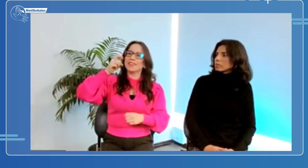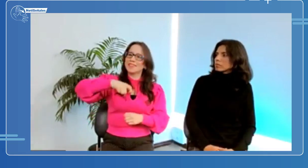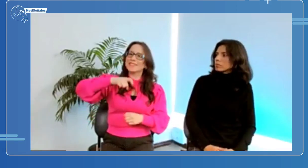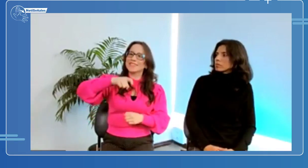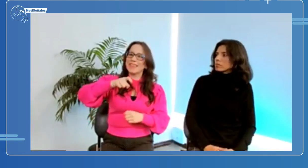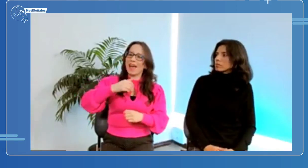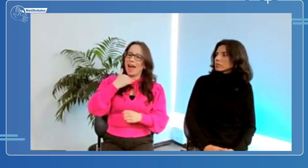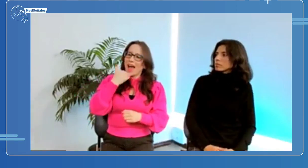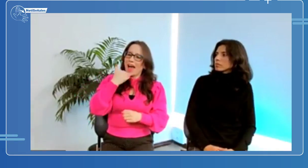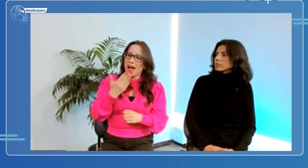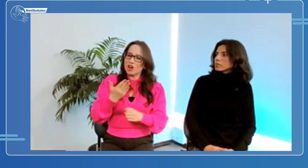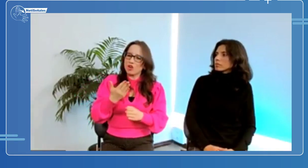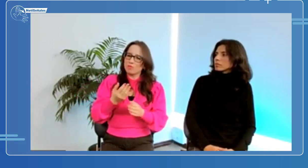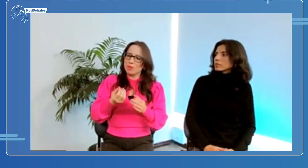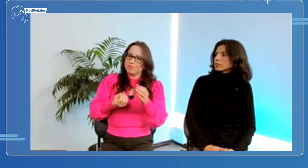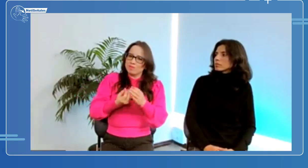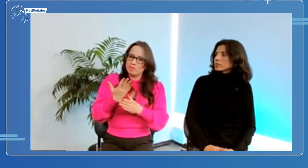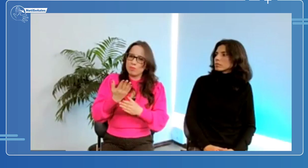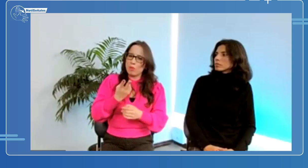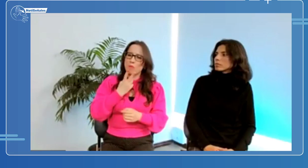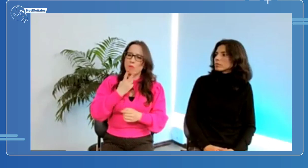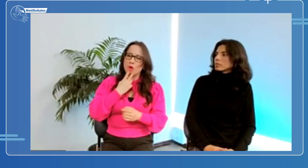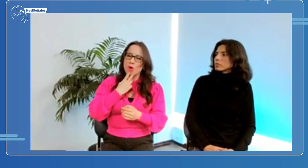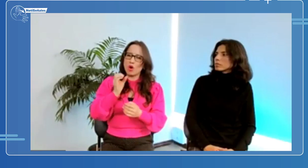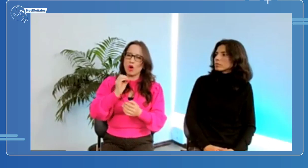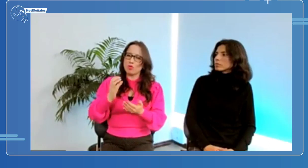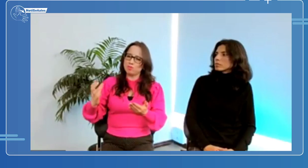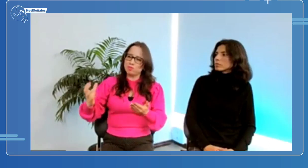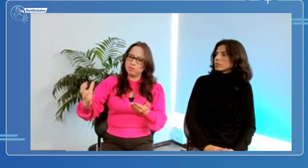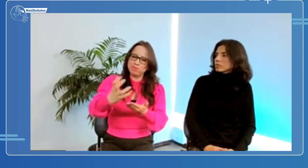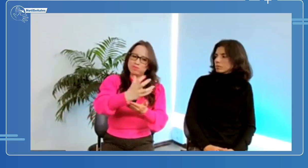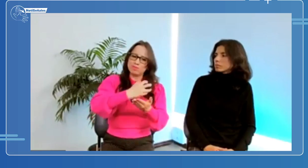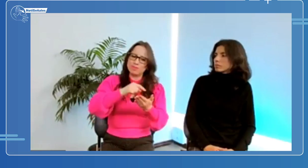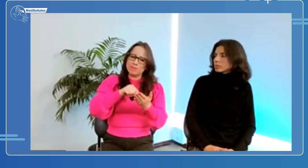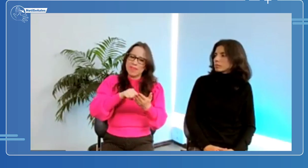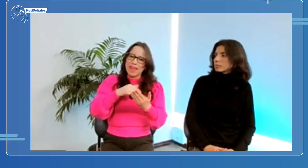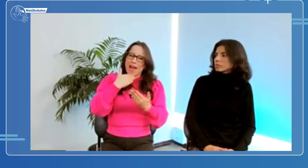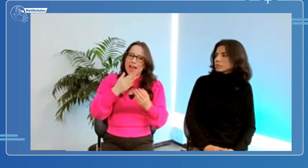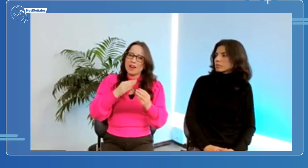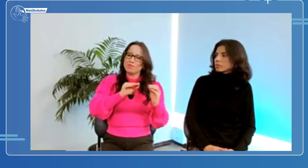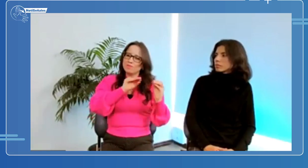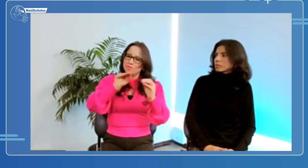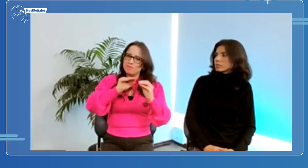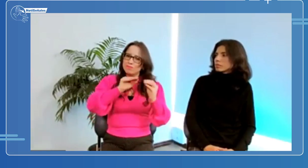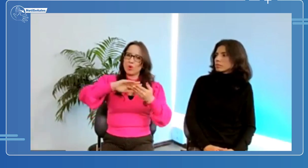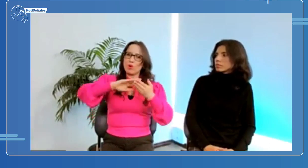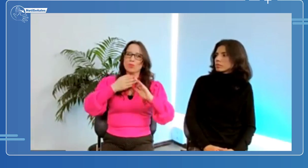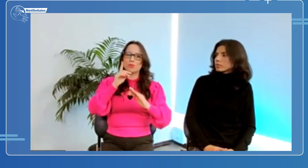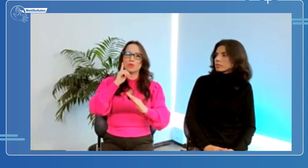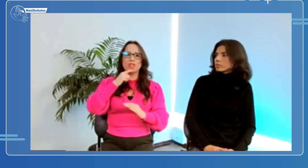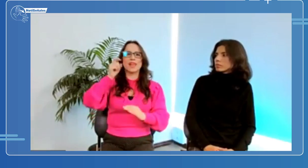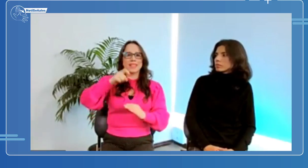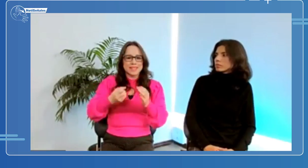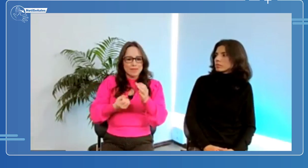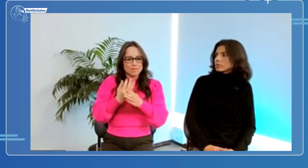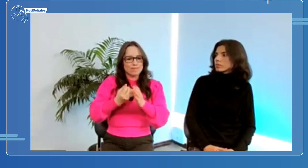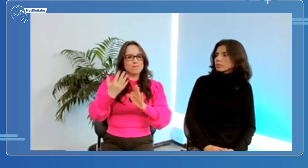al detectar esta necesidad, empezamos a pensarnos en, ve, qué importante es crear un vocabulario para formar a